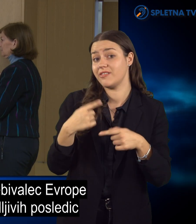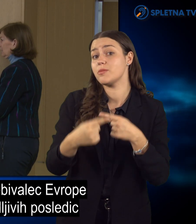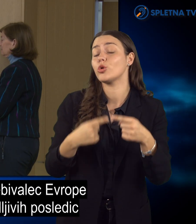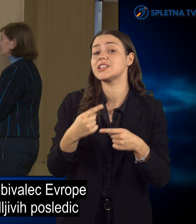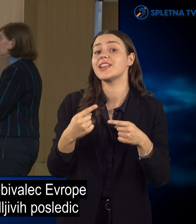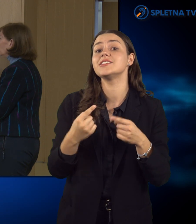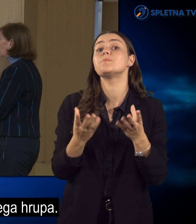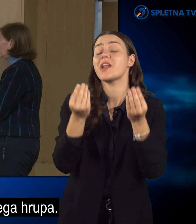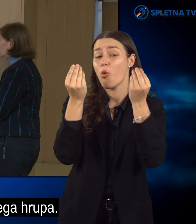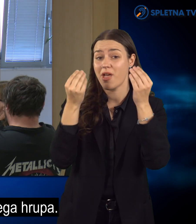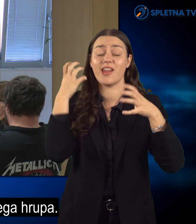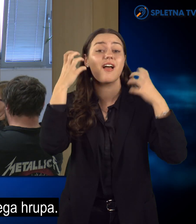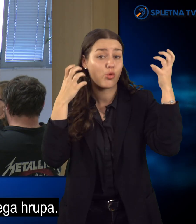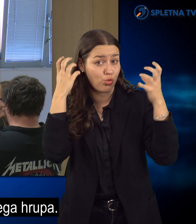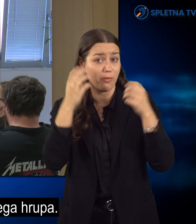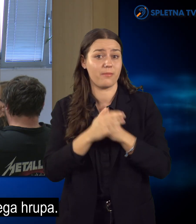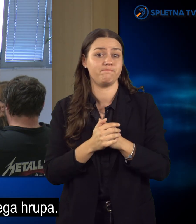prekomernega hrupa.